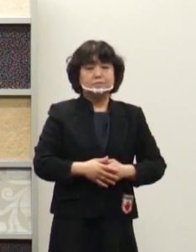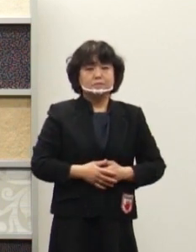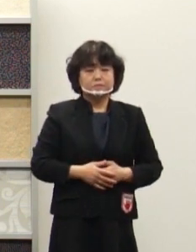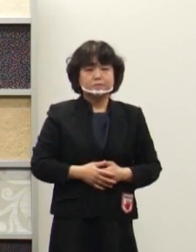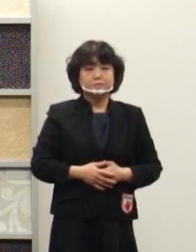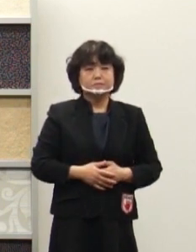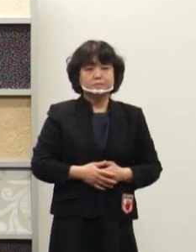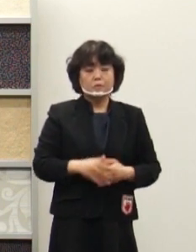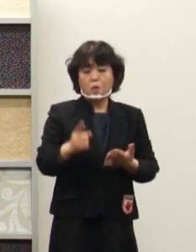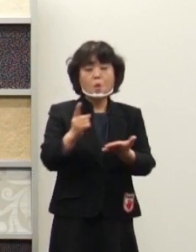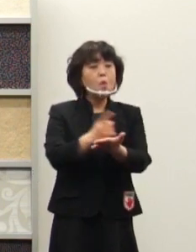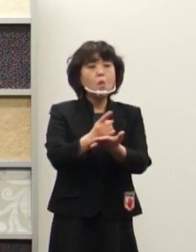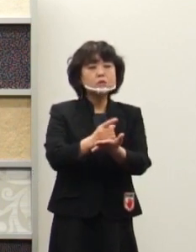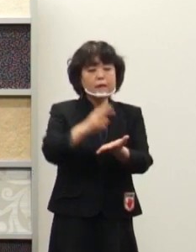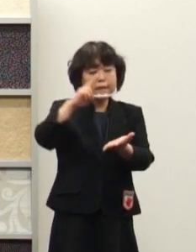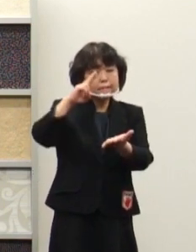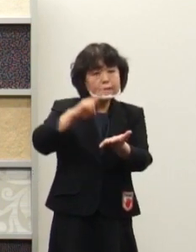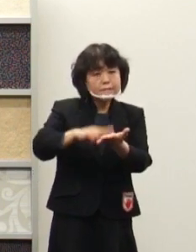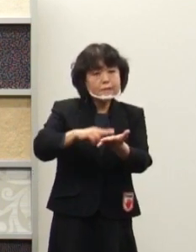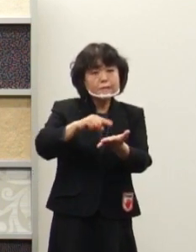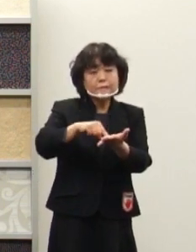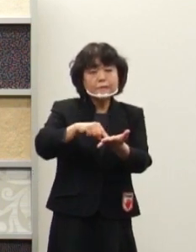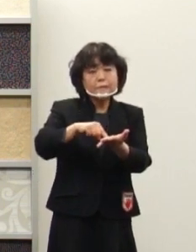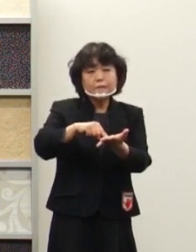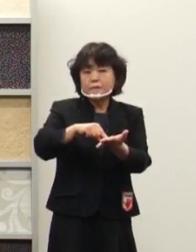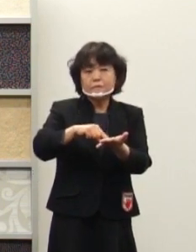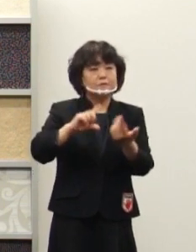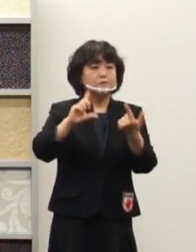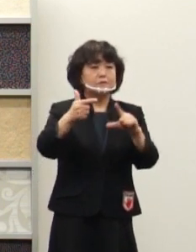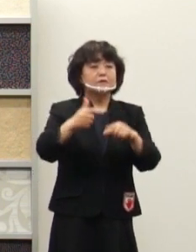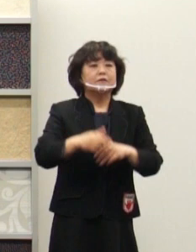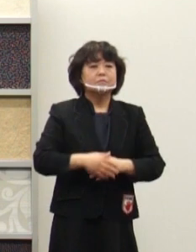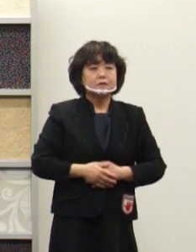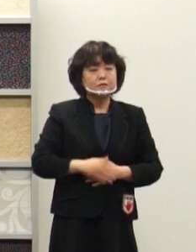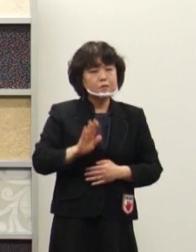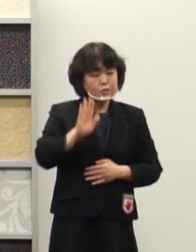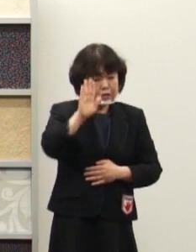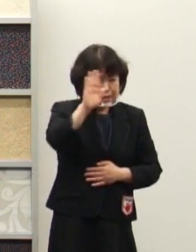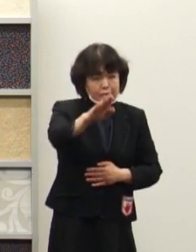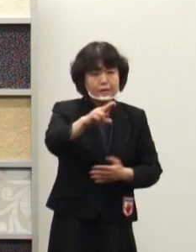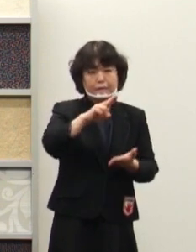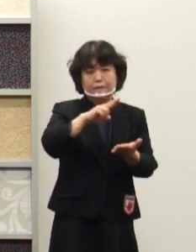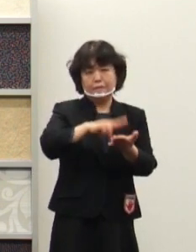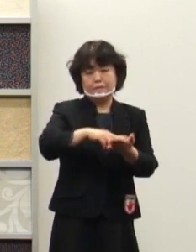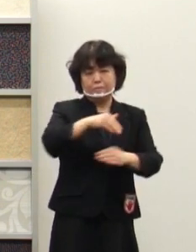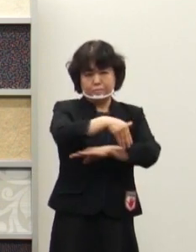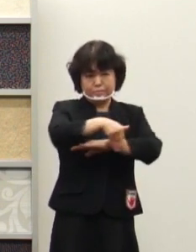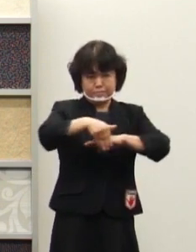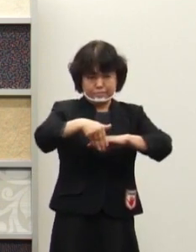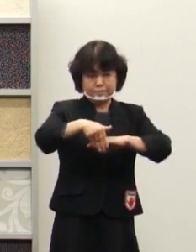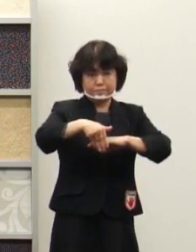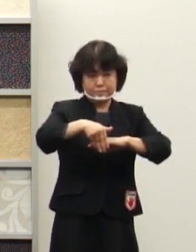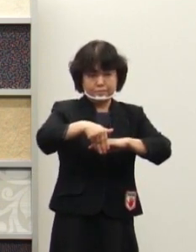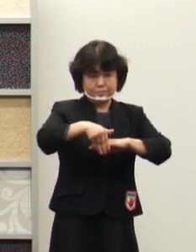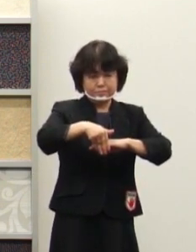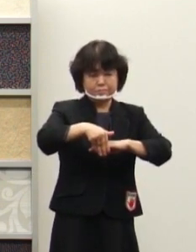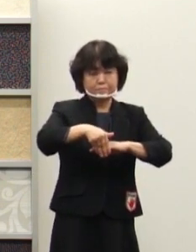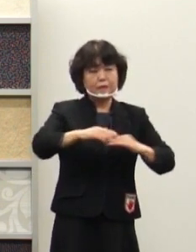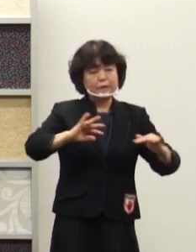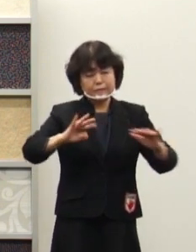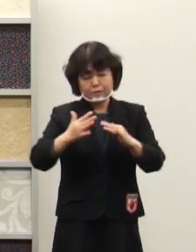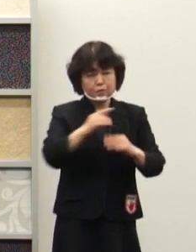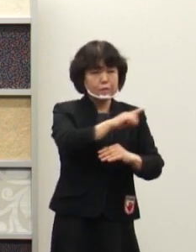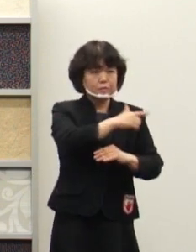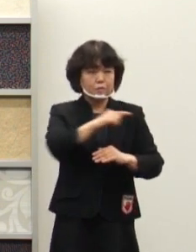これはすでに方針が決定されたということはない、これから決定されるもの、さまざま議論があろうかと思います。そうは